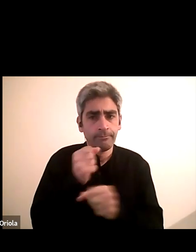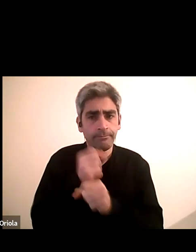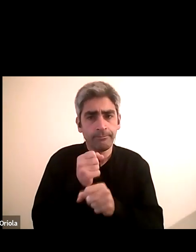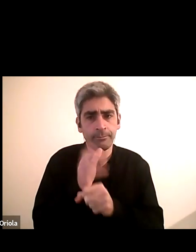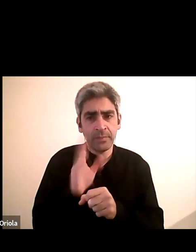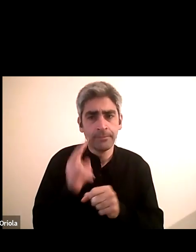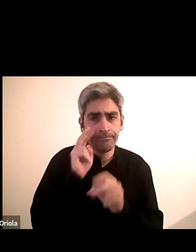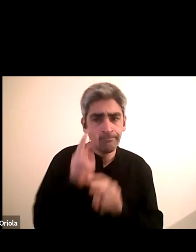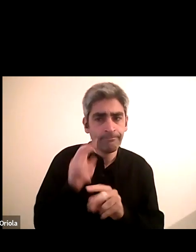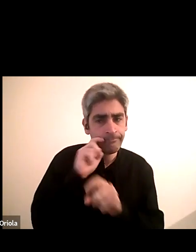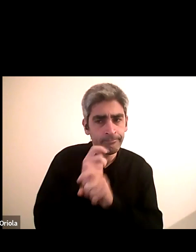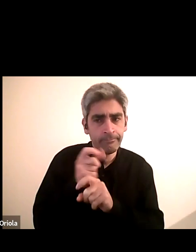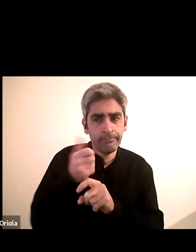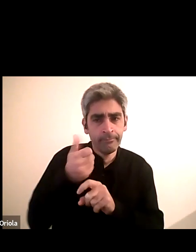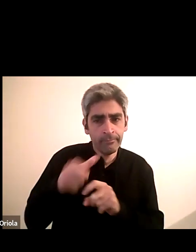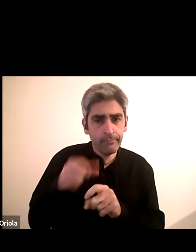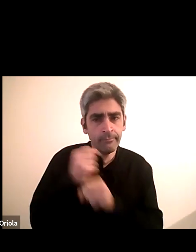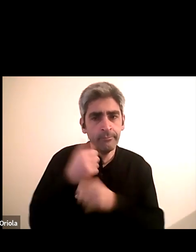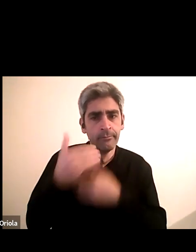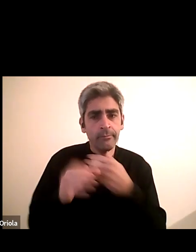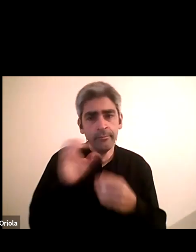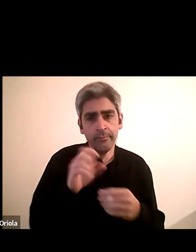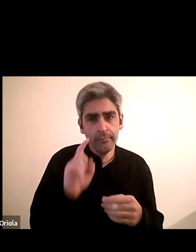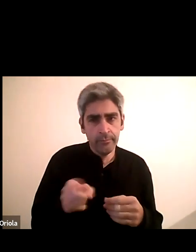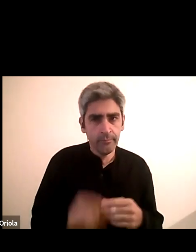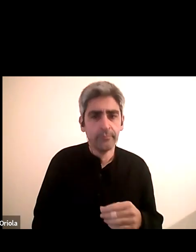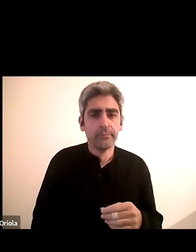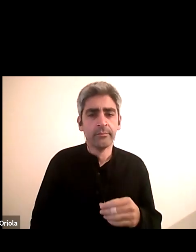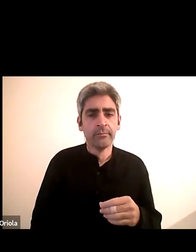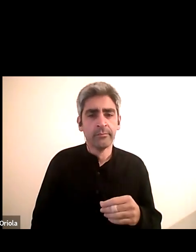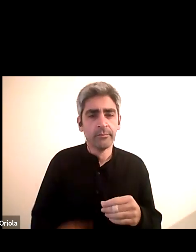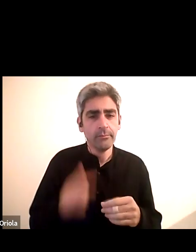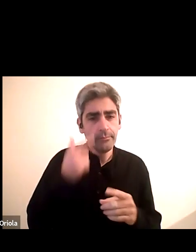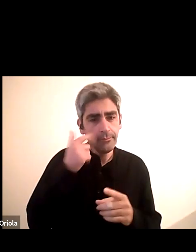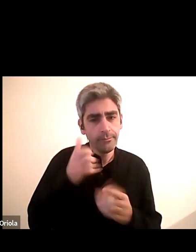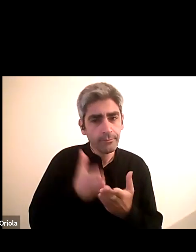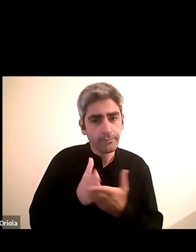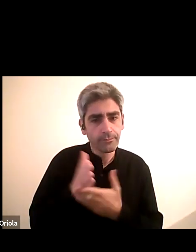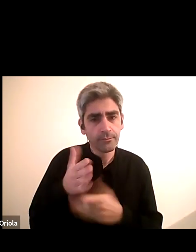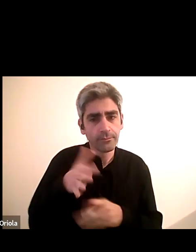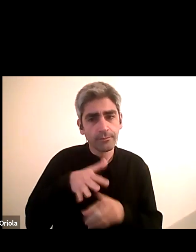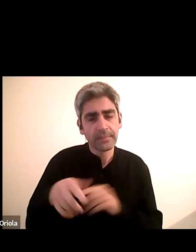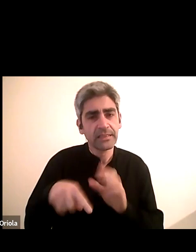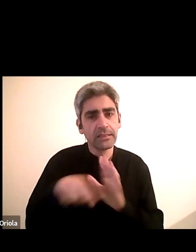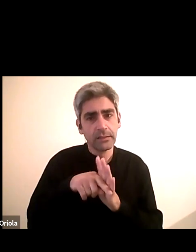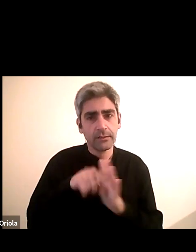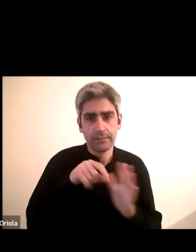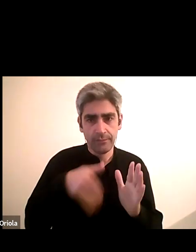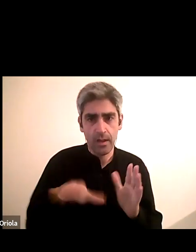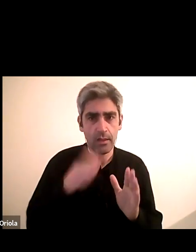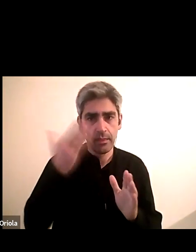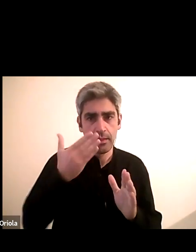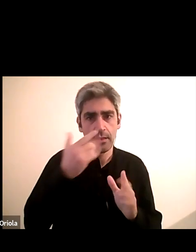há uma vigilância que vai ter um impacto negativo nos direitos